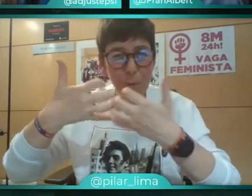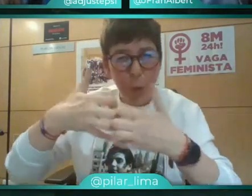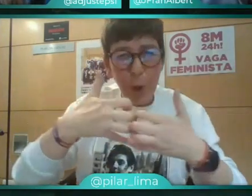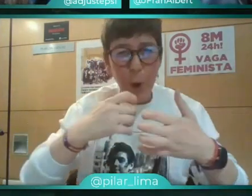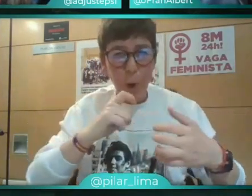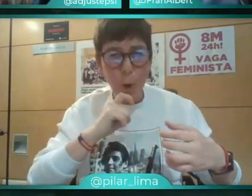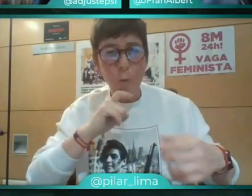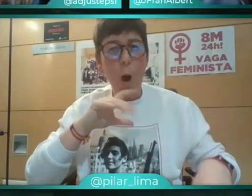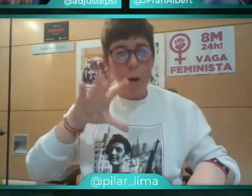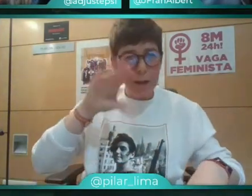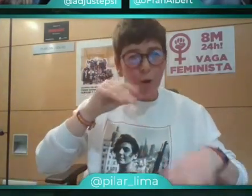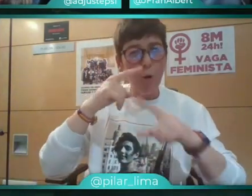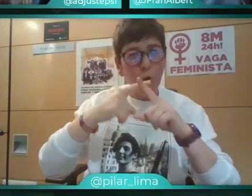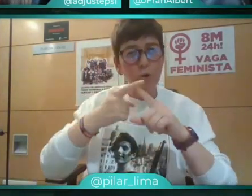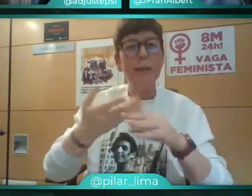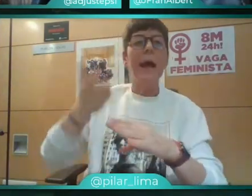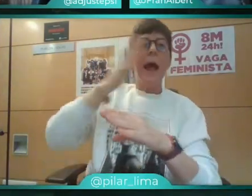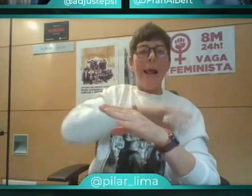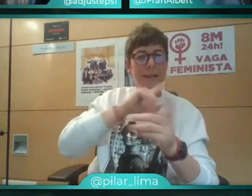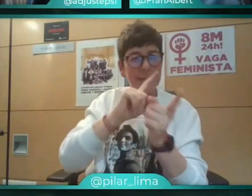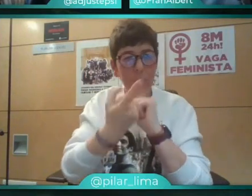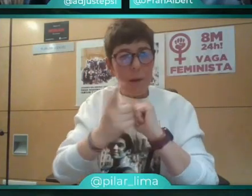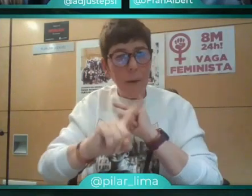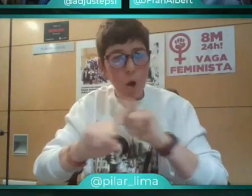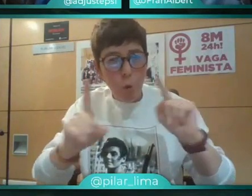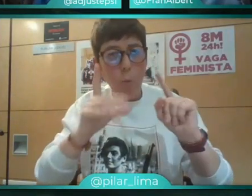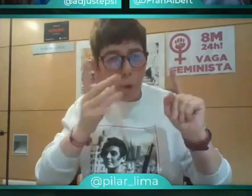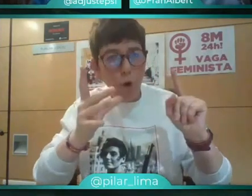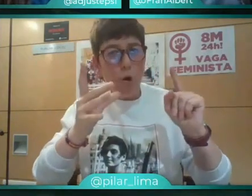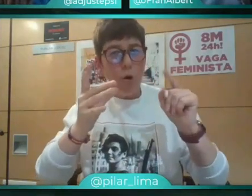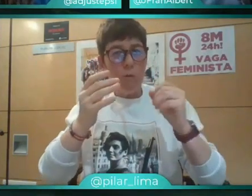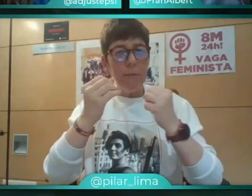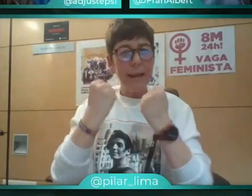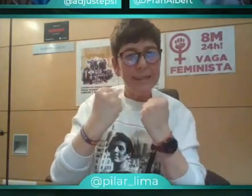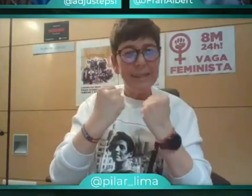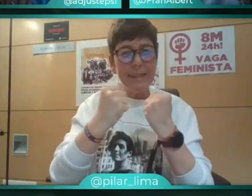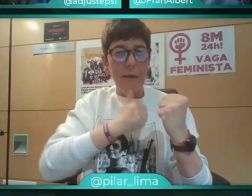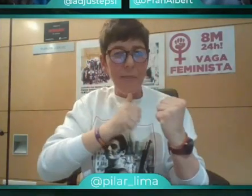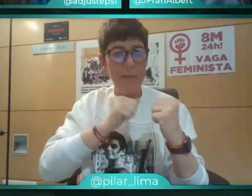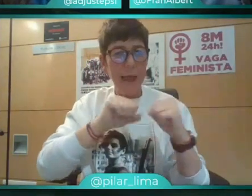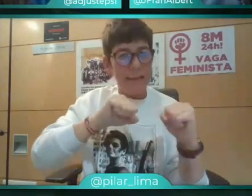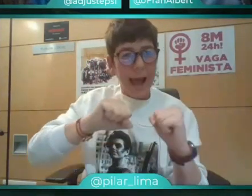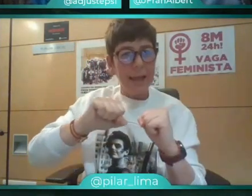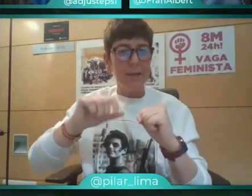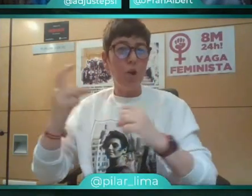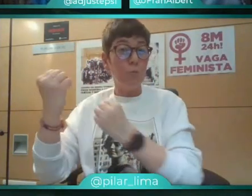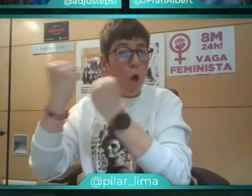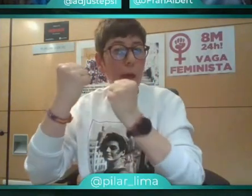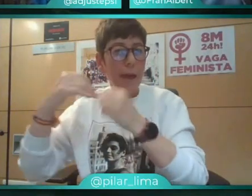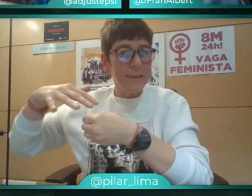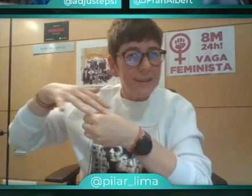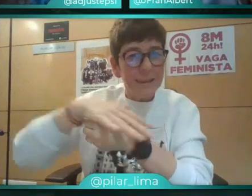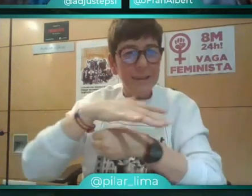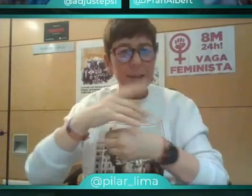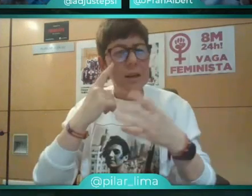estén dentro del gobierno valenciano ahora que yo ya sé cómo funciona antes no sabía porque las cosas no se podían cambiar